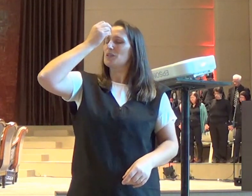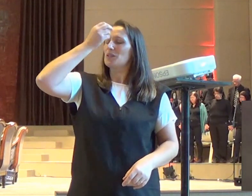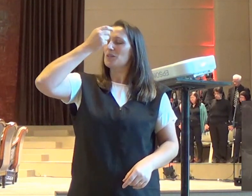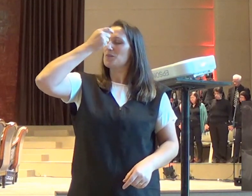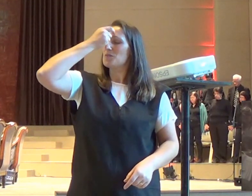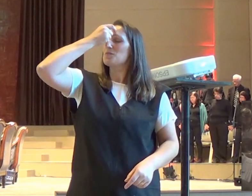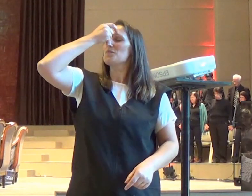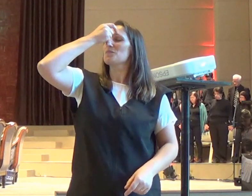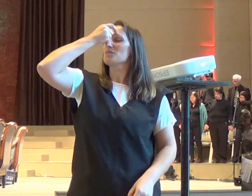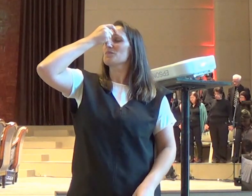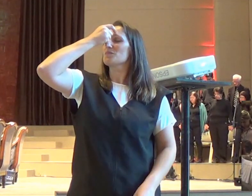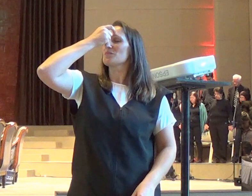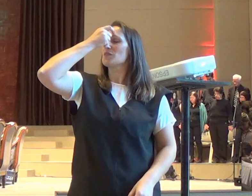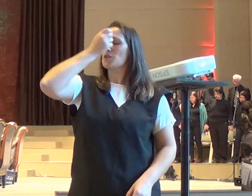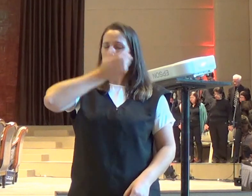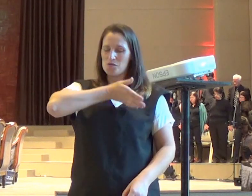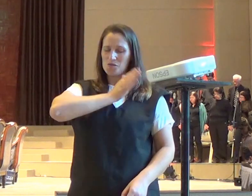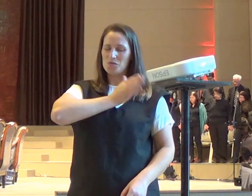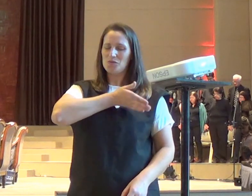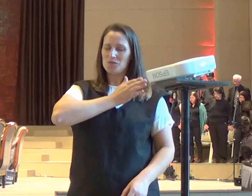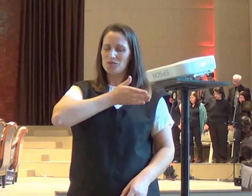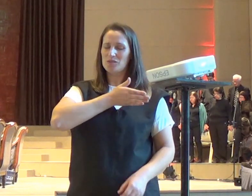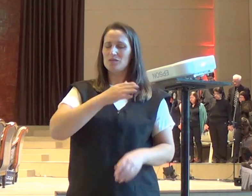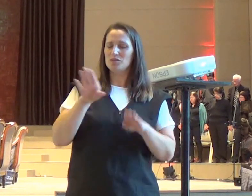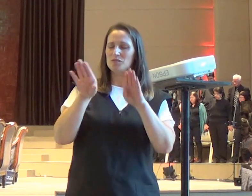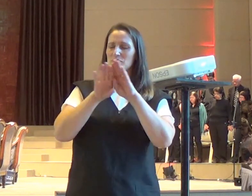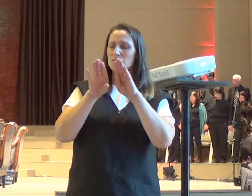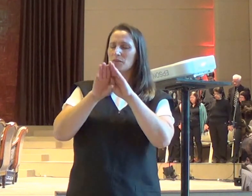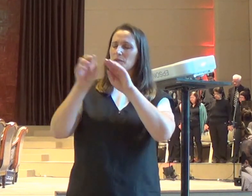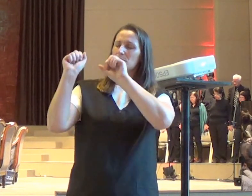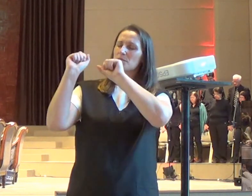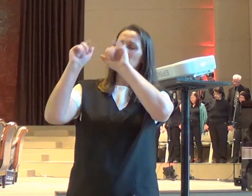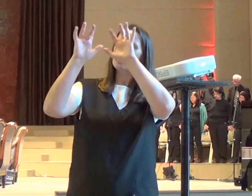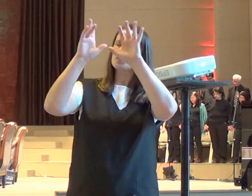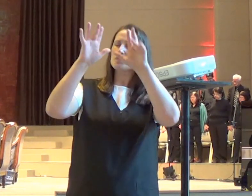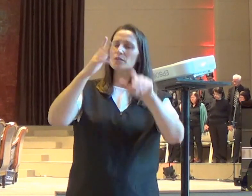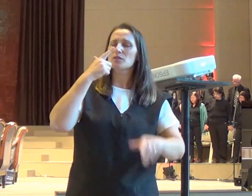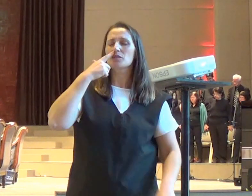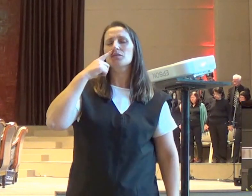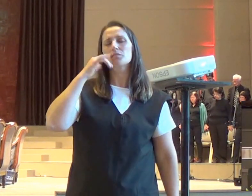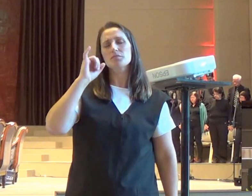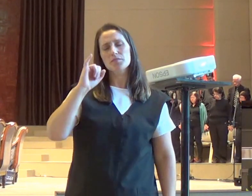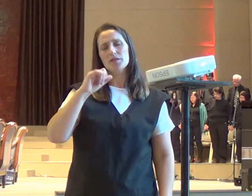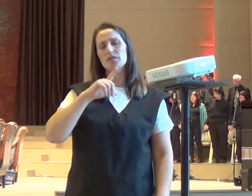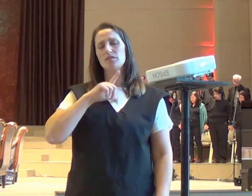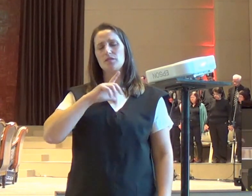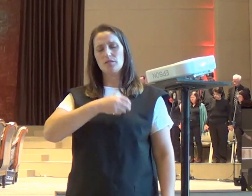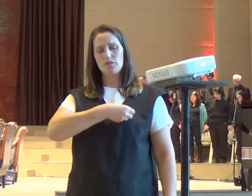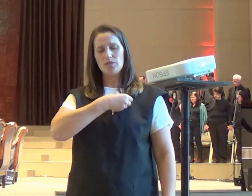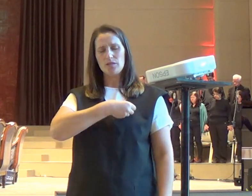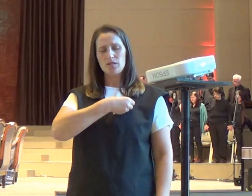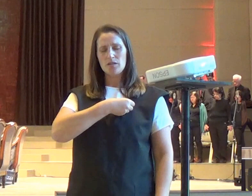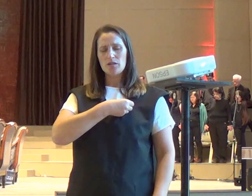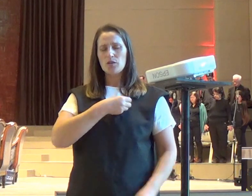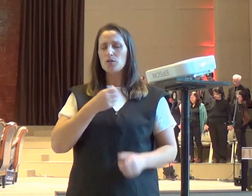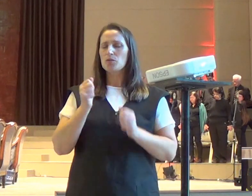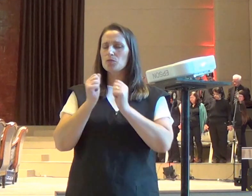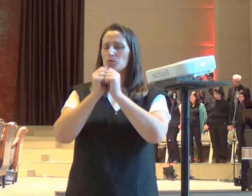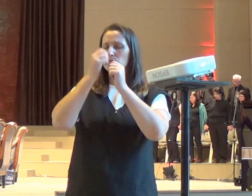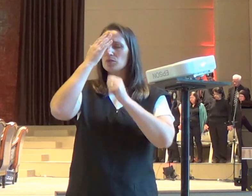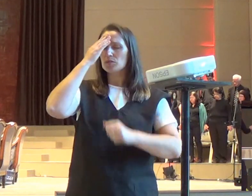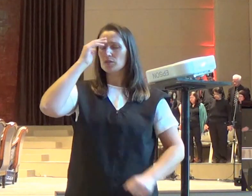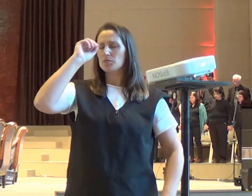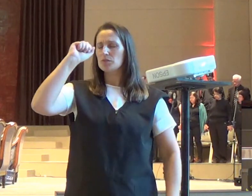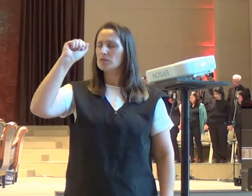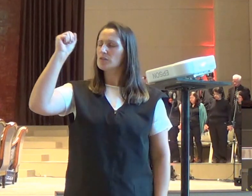gravadas no nosso coração ó pai abençoa os pais que estão aqui com sabedoria e graça